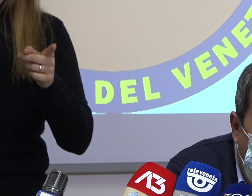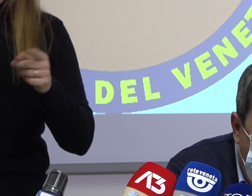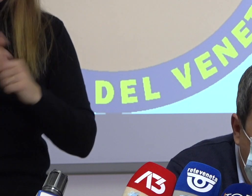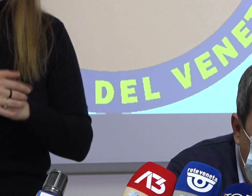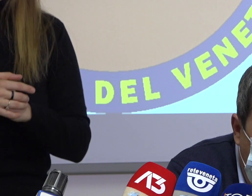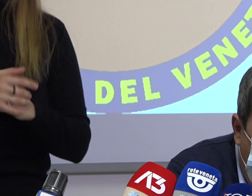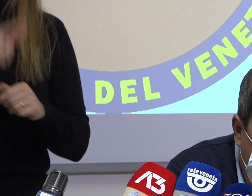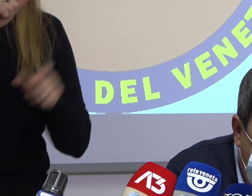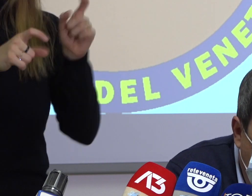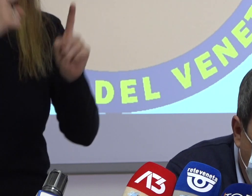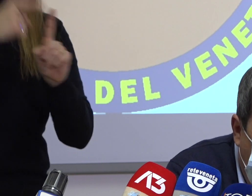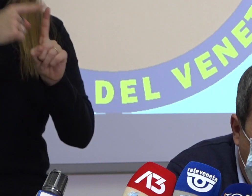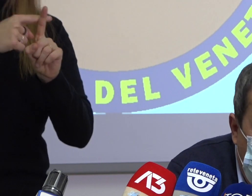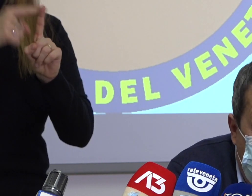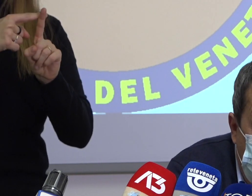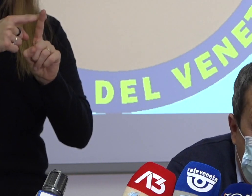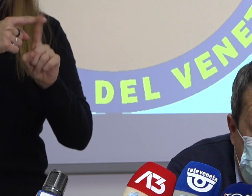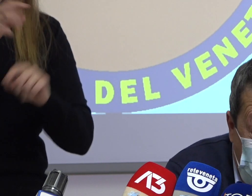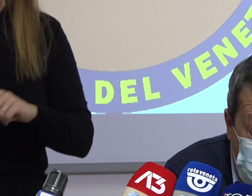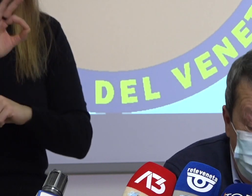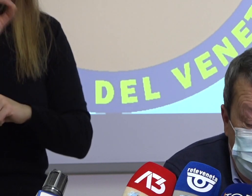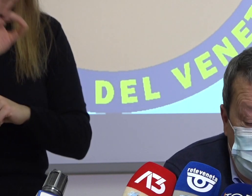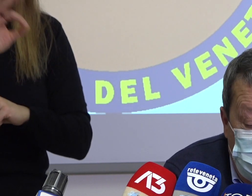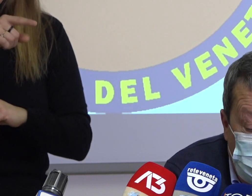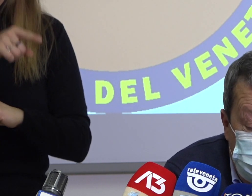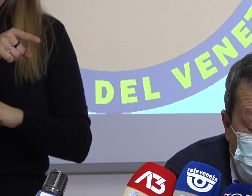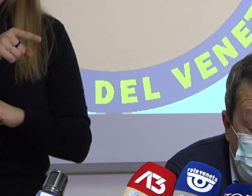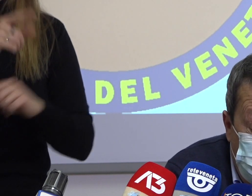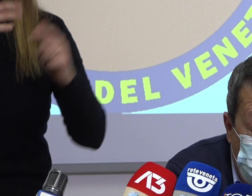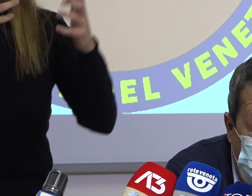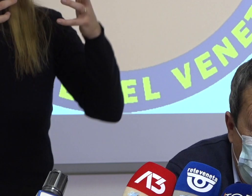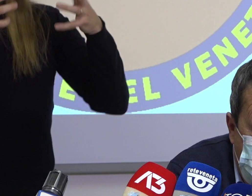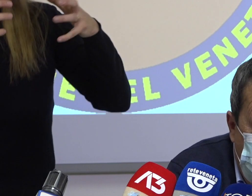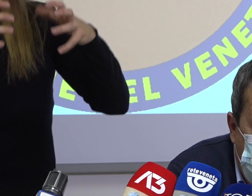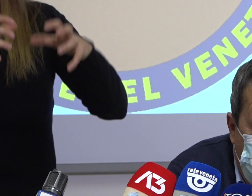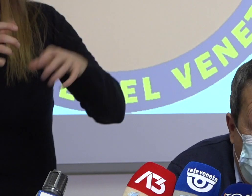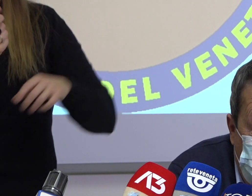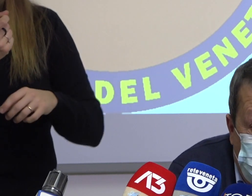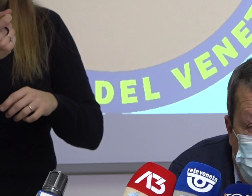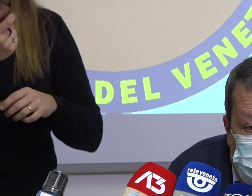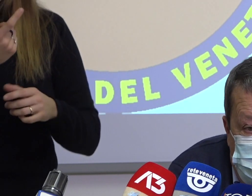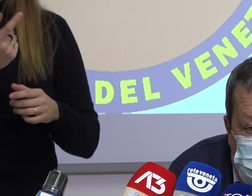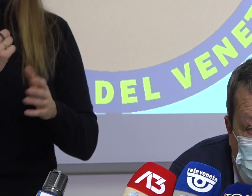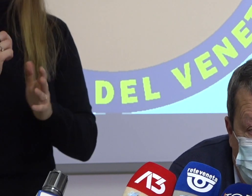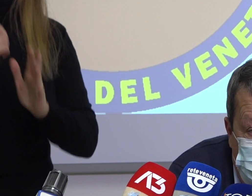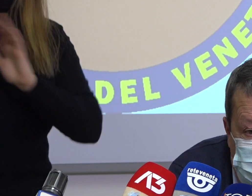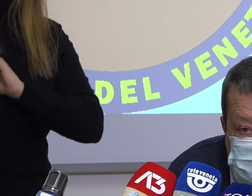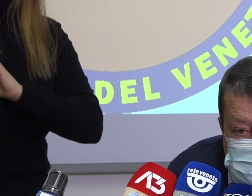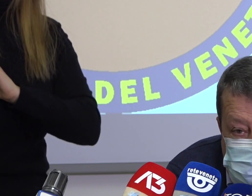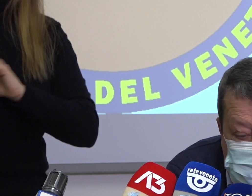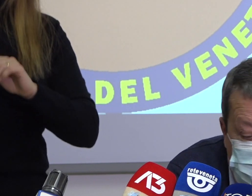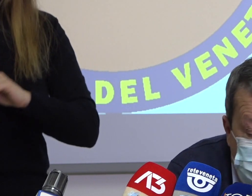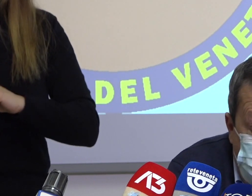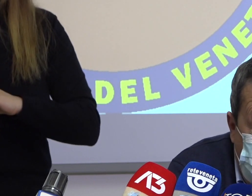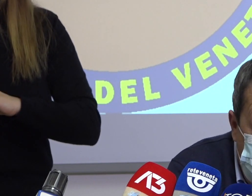sui positivi, sulle persone scolasticate positive sta un po' diminuendo, quindi se la settimana scorsa vi ho detto che 1 su 200